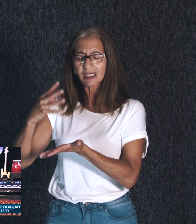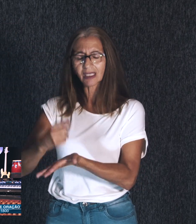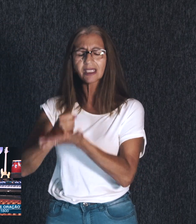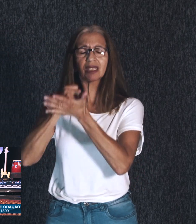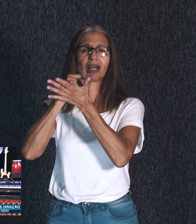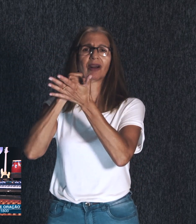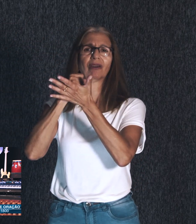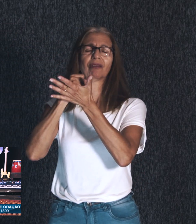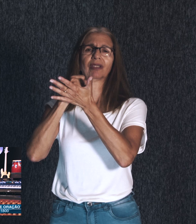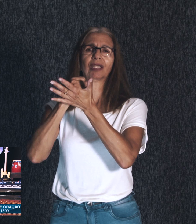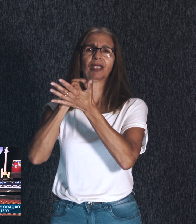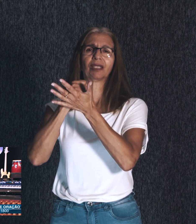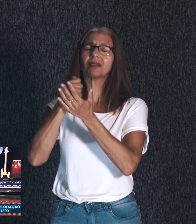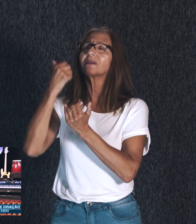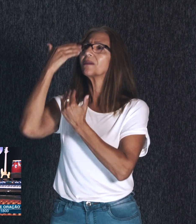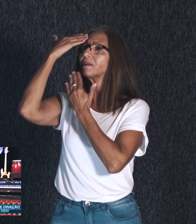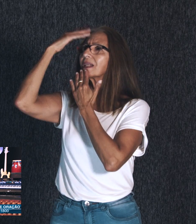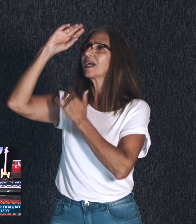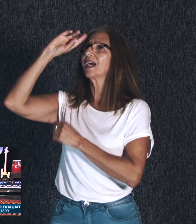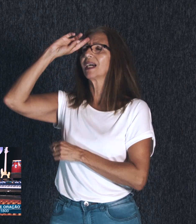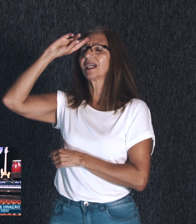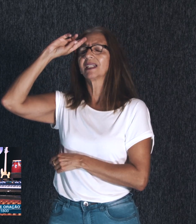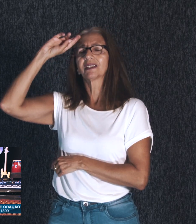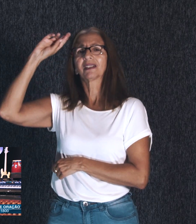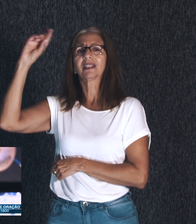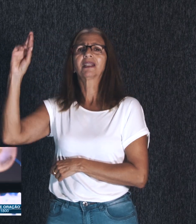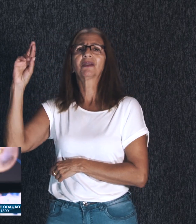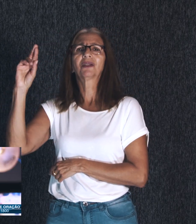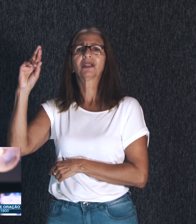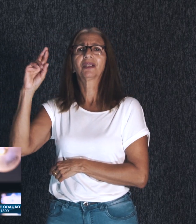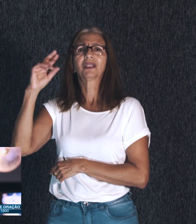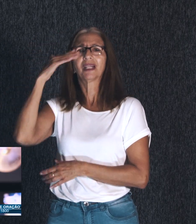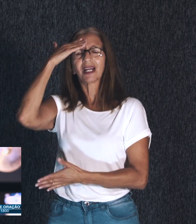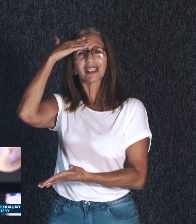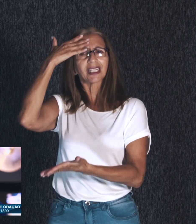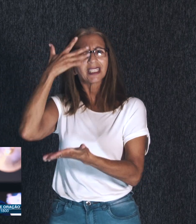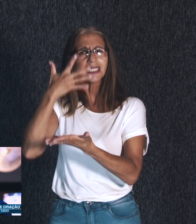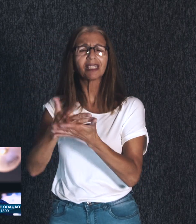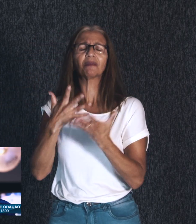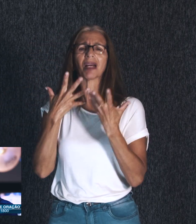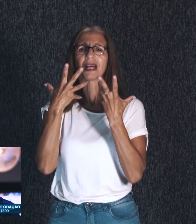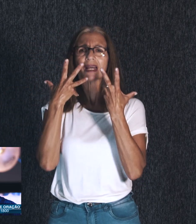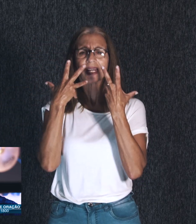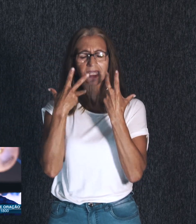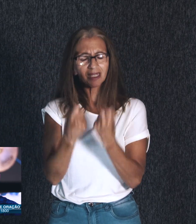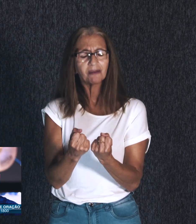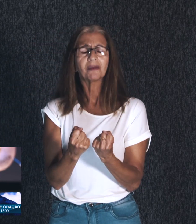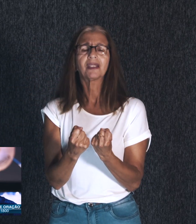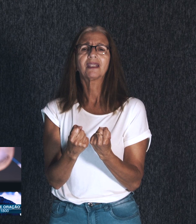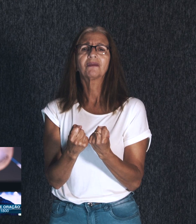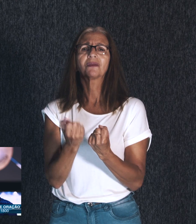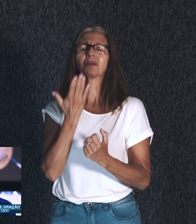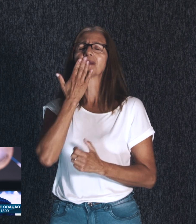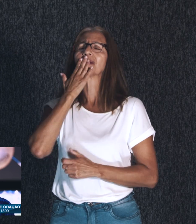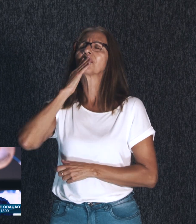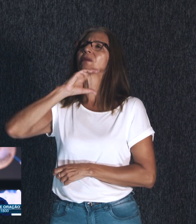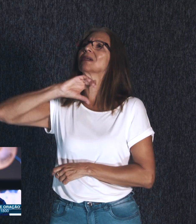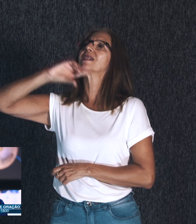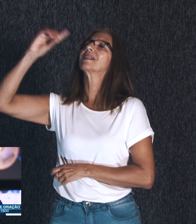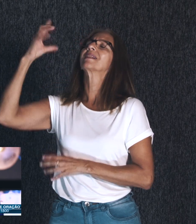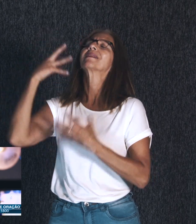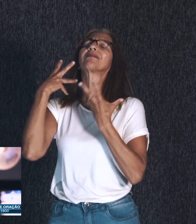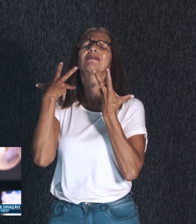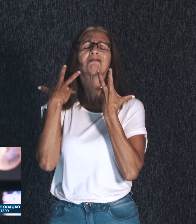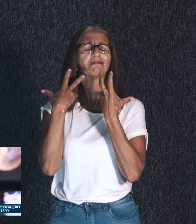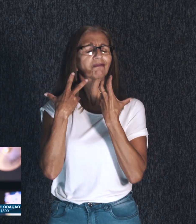Senhor, tomamos posse dessa palavra. Visto que você é precioso, diz o Senhor, e honrado à minha vista, e